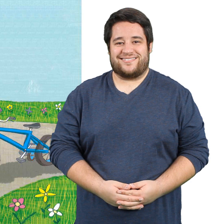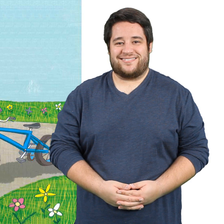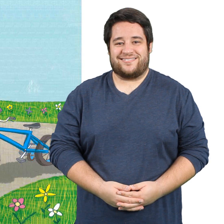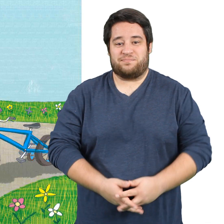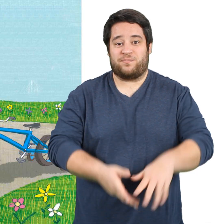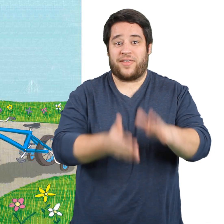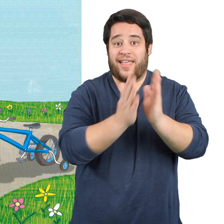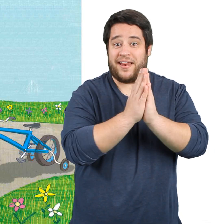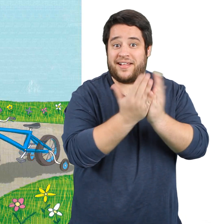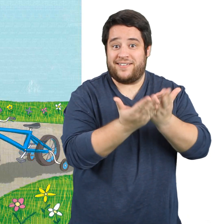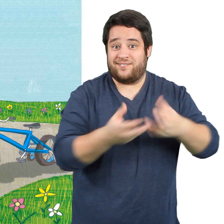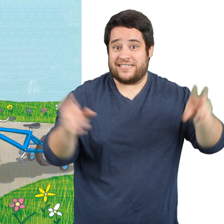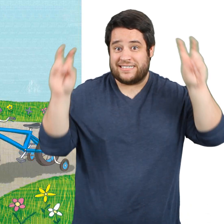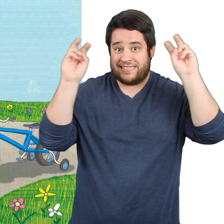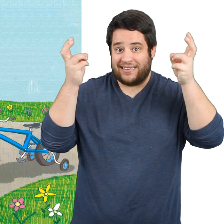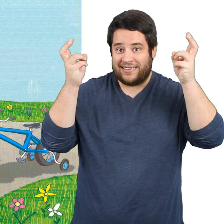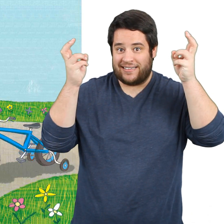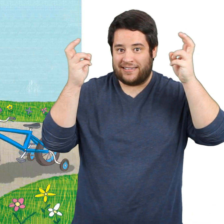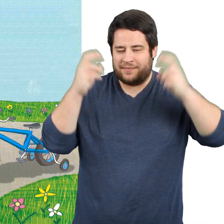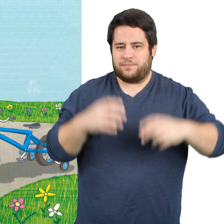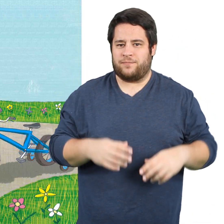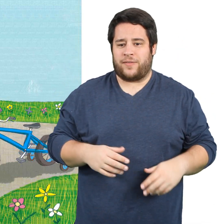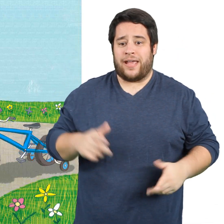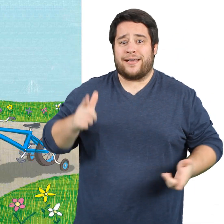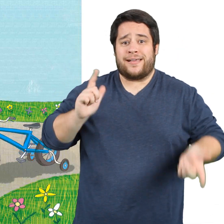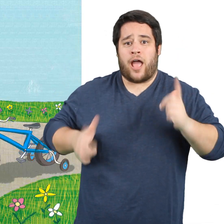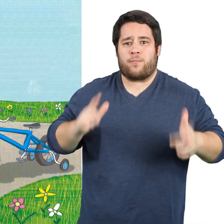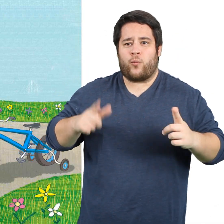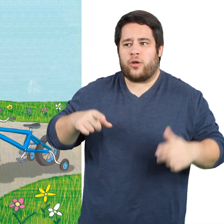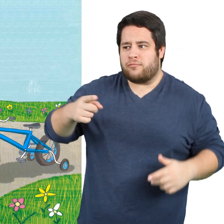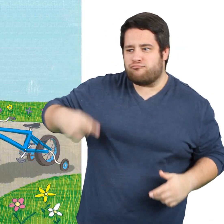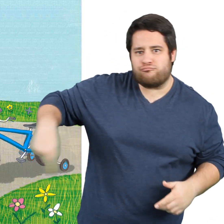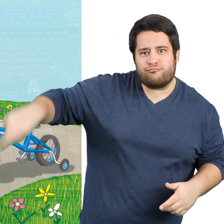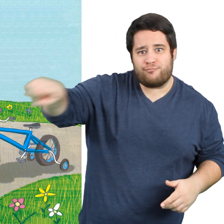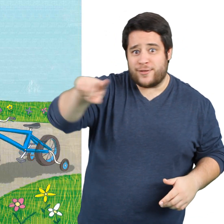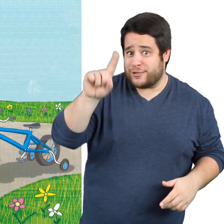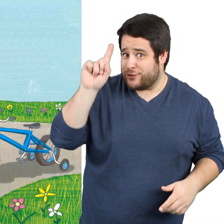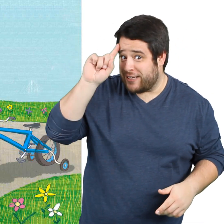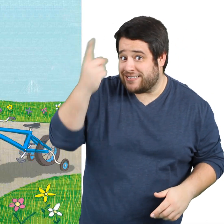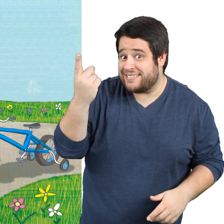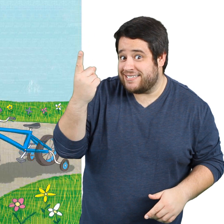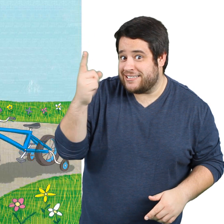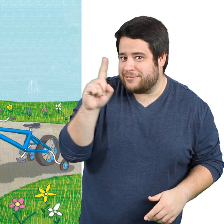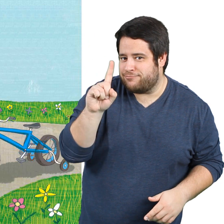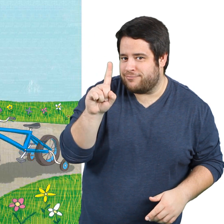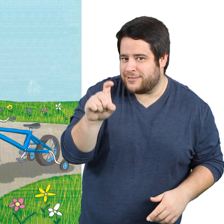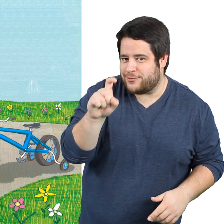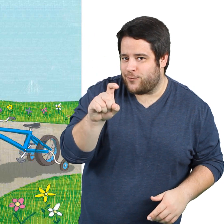Le titre de l'histoire, une histoire de cow-boy en LSQ.